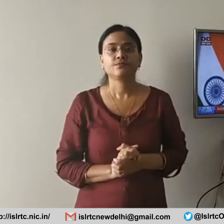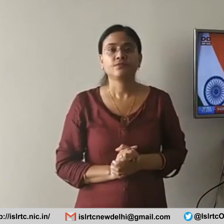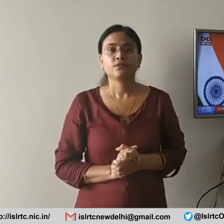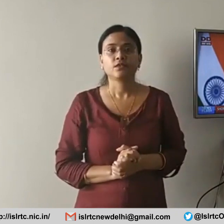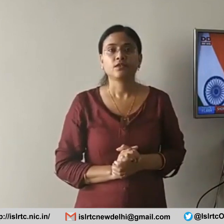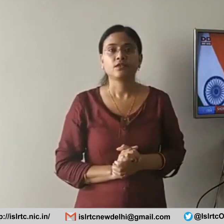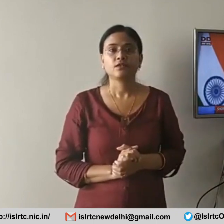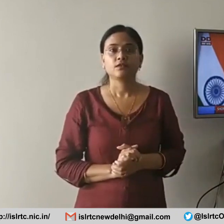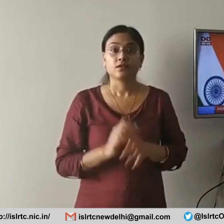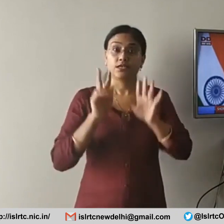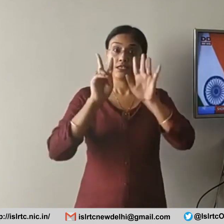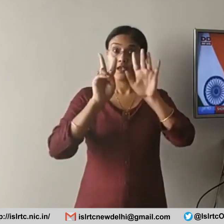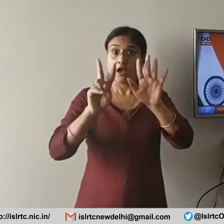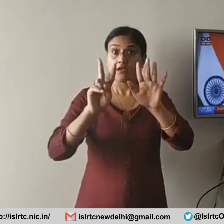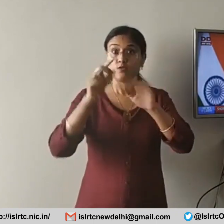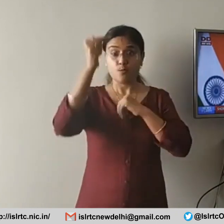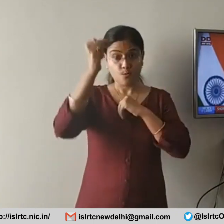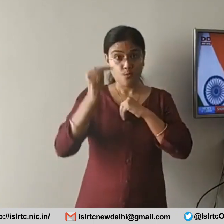ये सप्तपदी